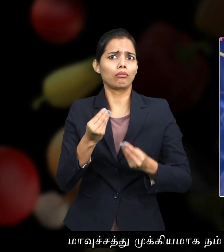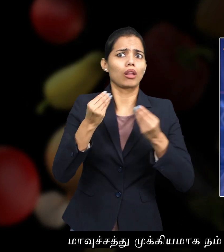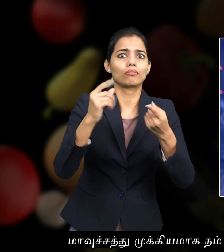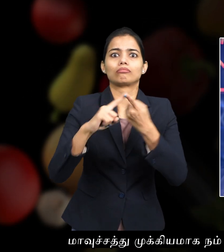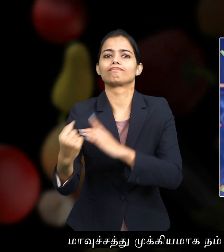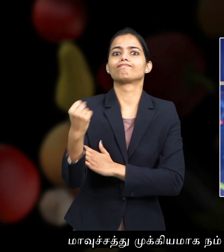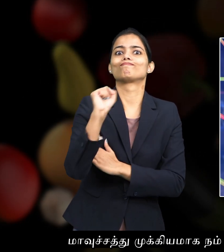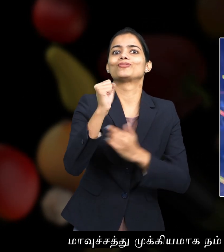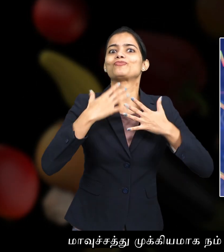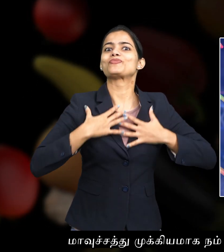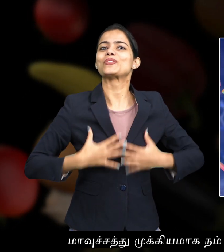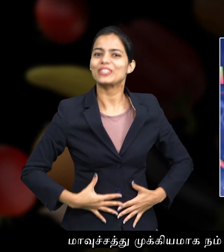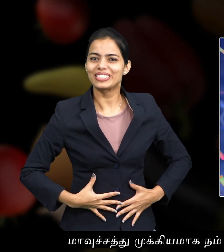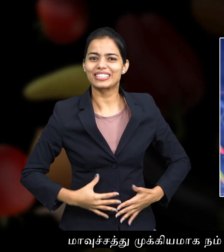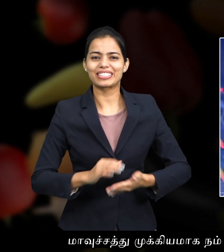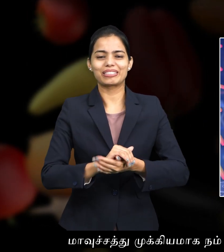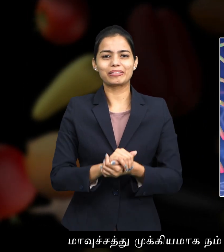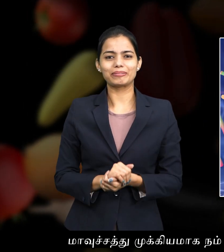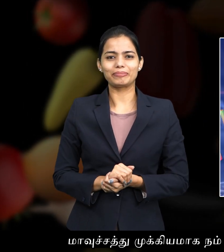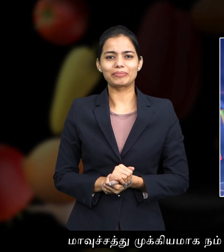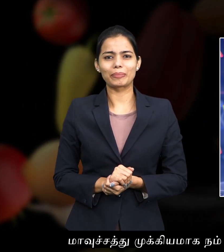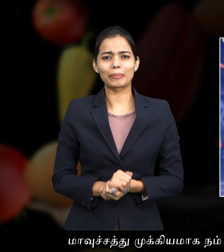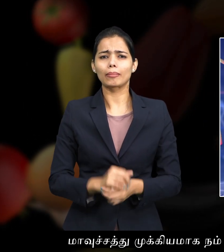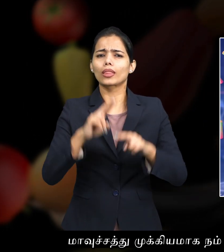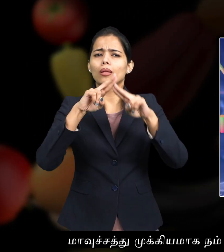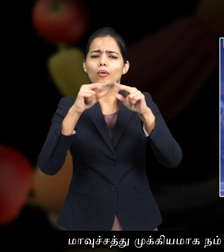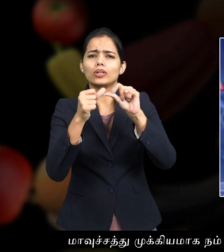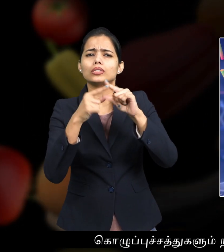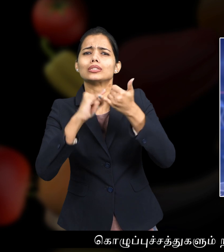மாவுச்சத்து முக்கியமாக நம் உடலுக்கு ஆற்றலை அளிக்கிறது.